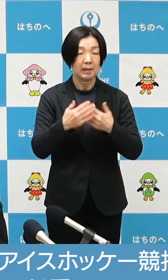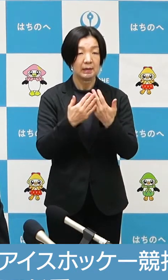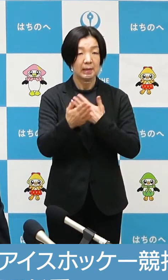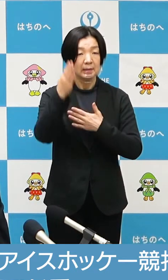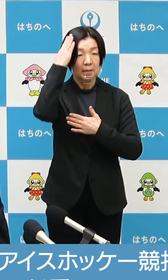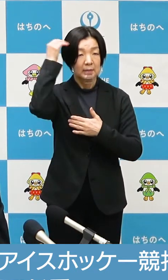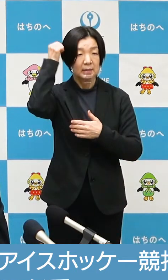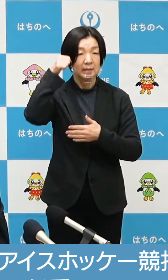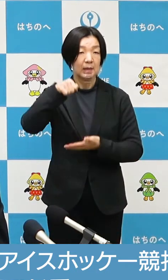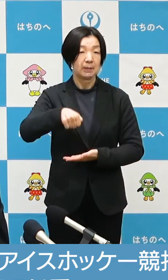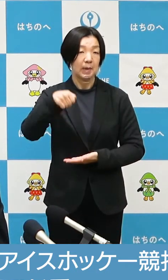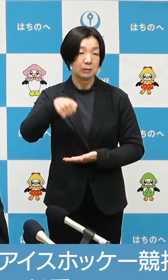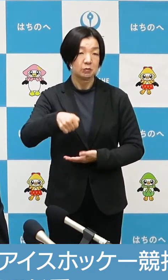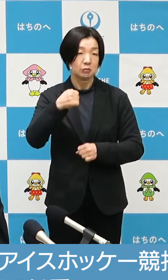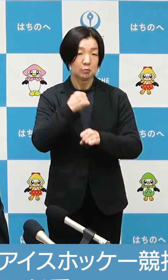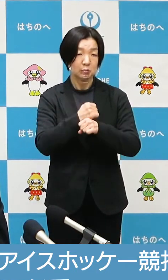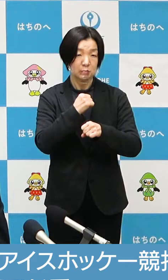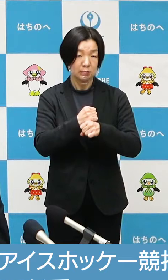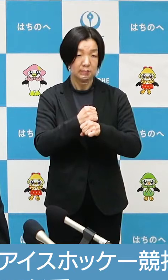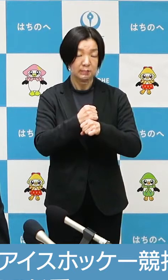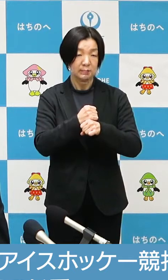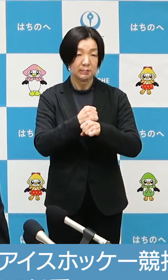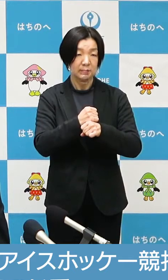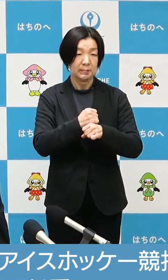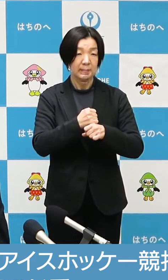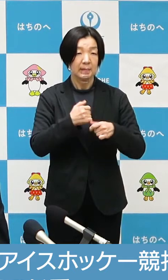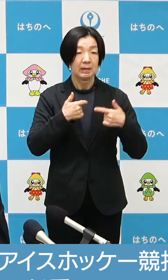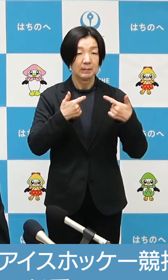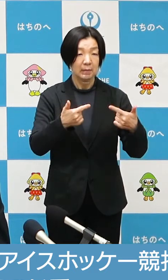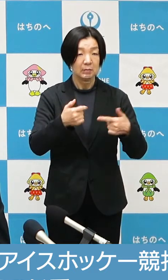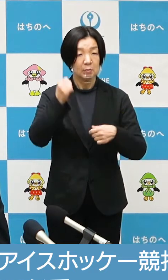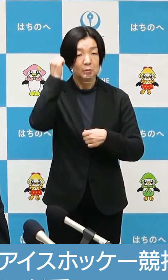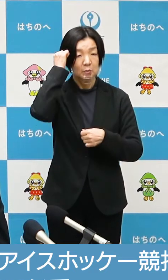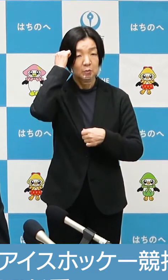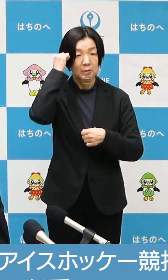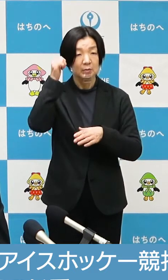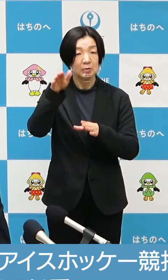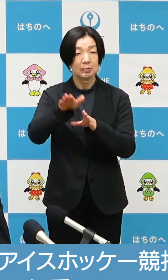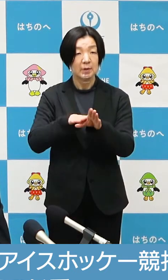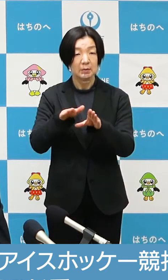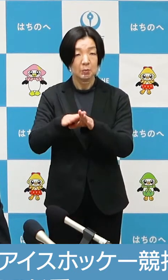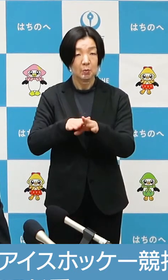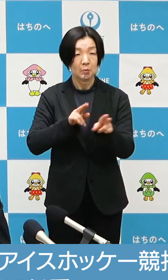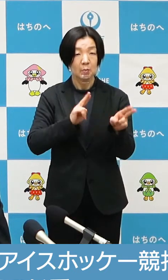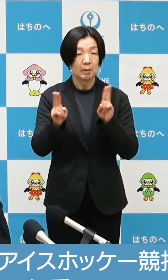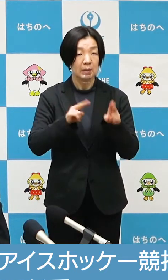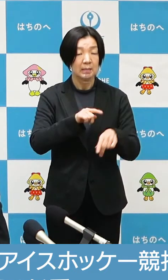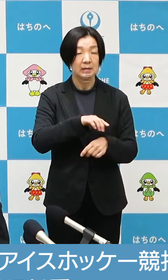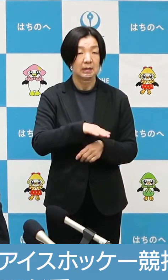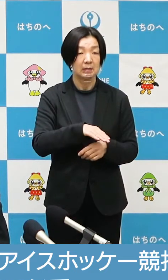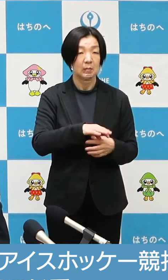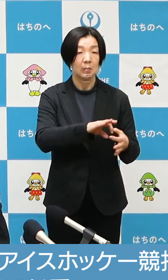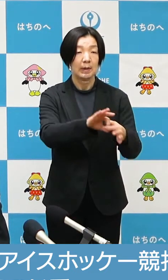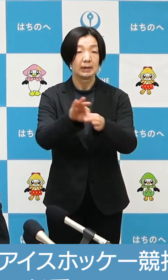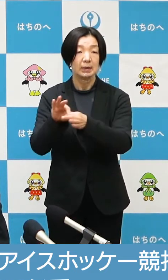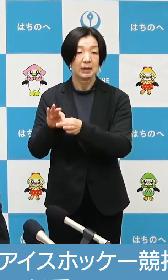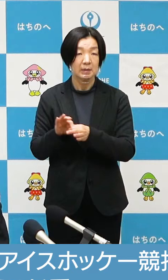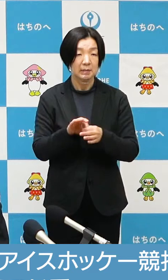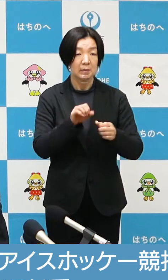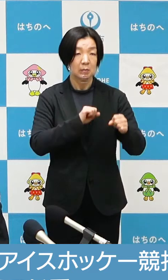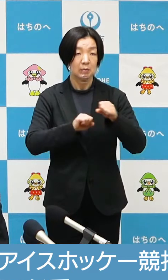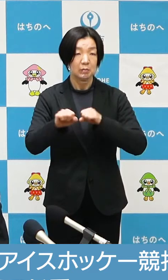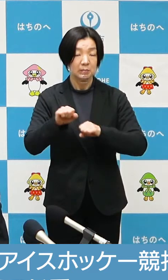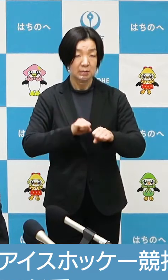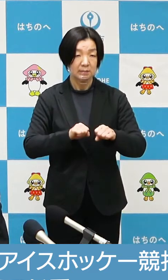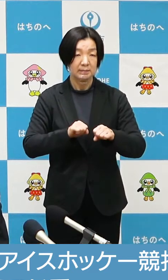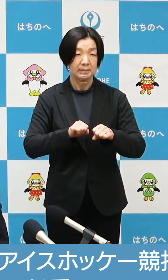記念バッグの選定を行っているほかバスや宿泊弁当事業者と連携した取り組み